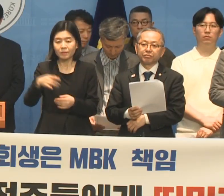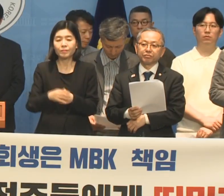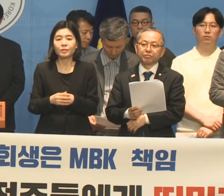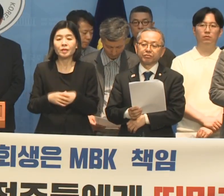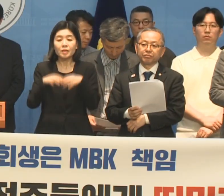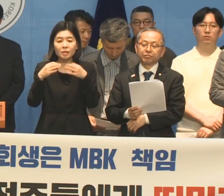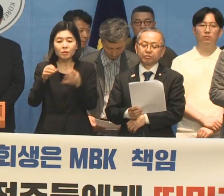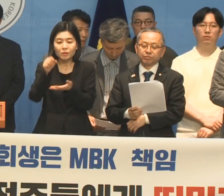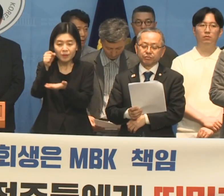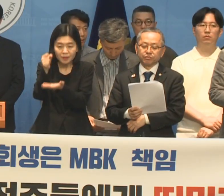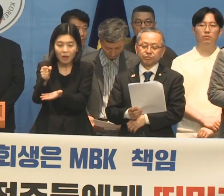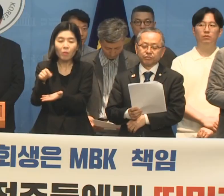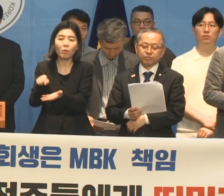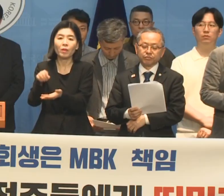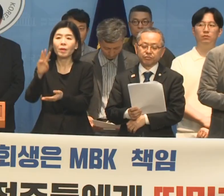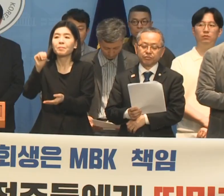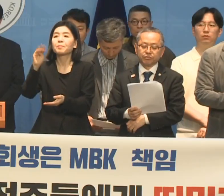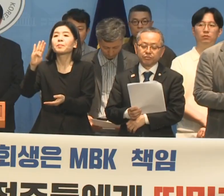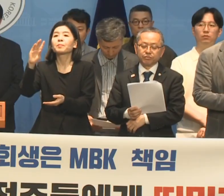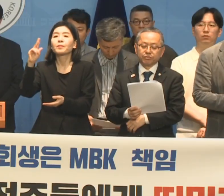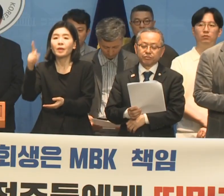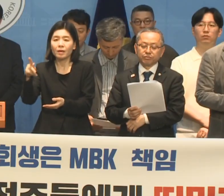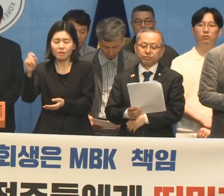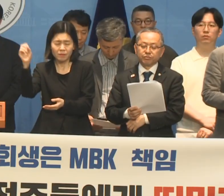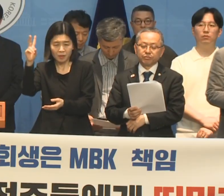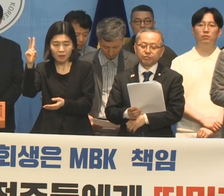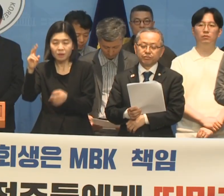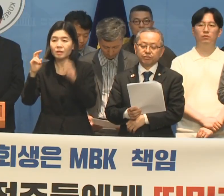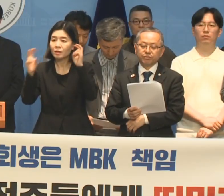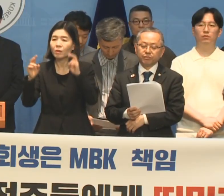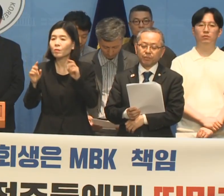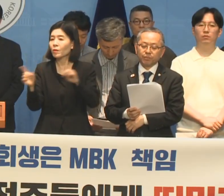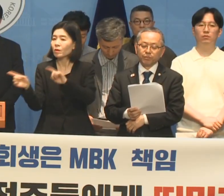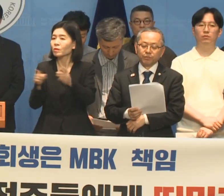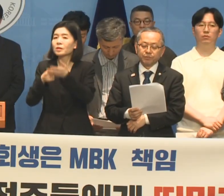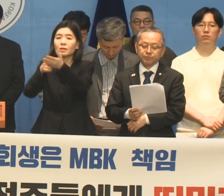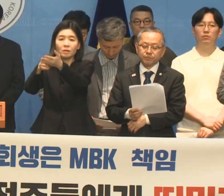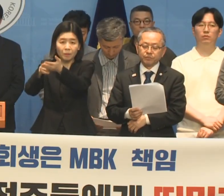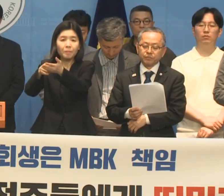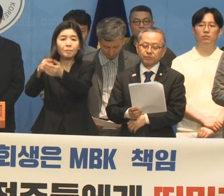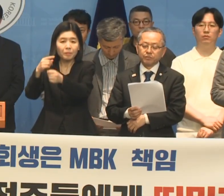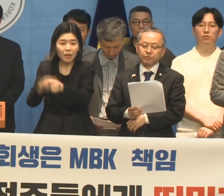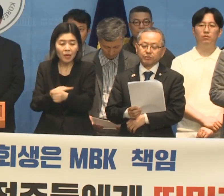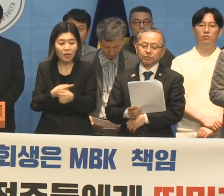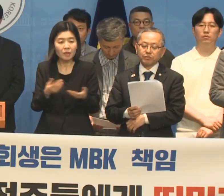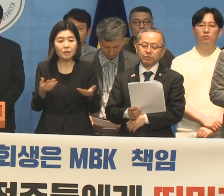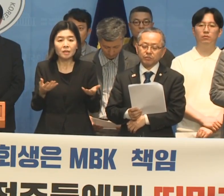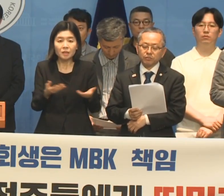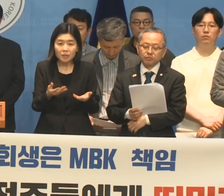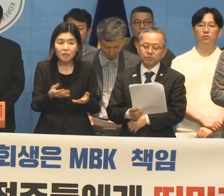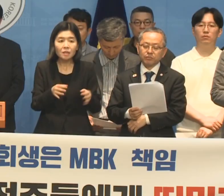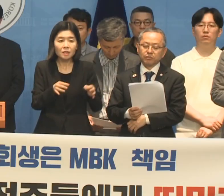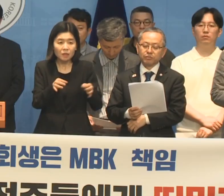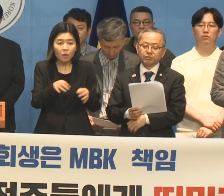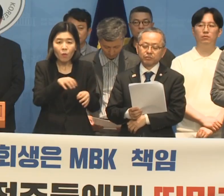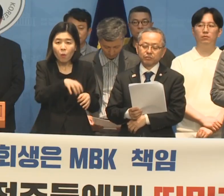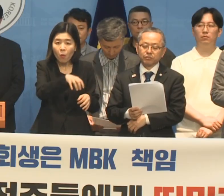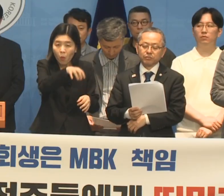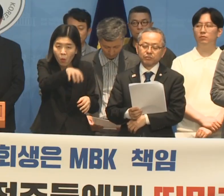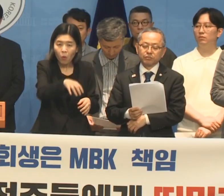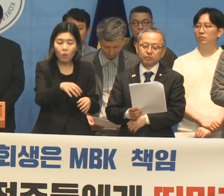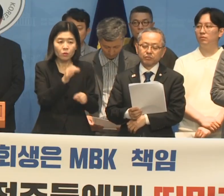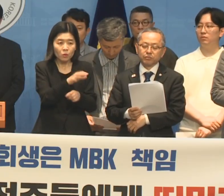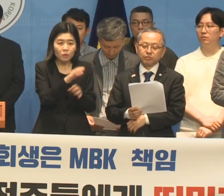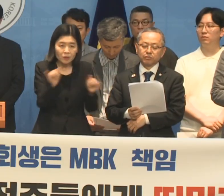금융자본인 MBK에 의한 기습적인 홈플러스 기업희생 신청으로 거래기업, 입점점주,